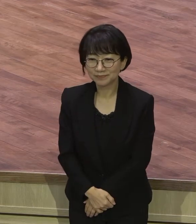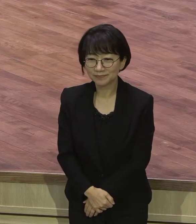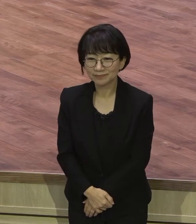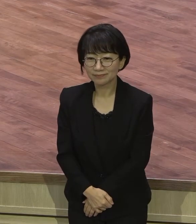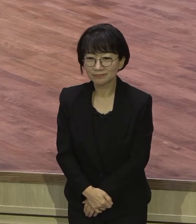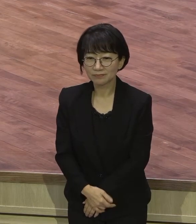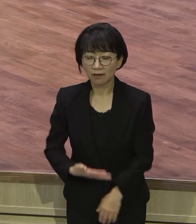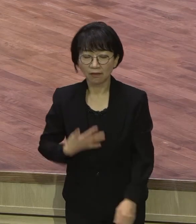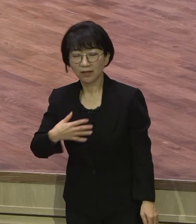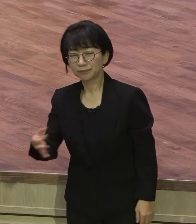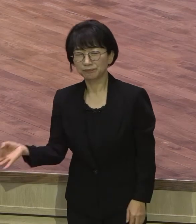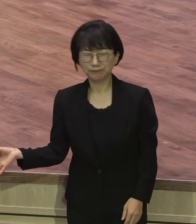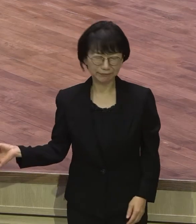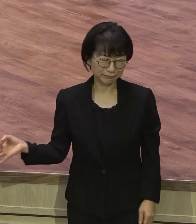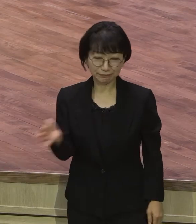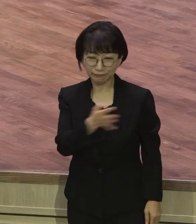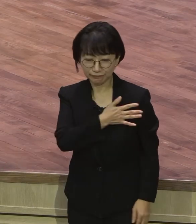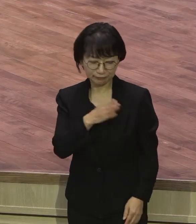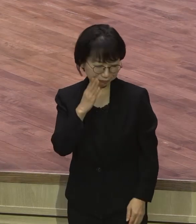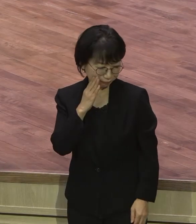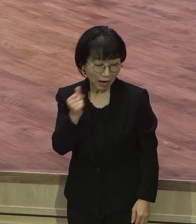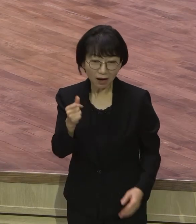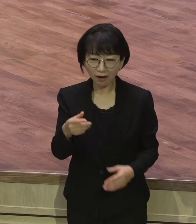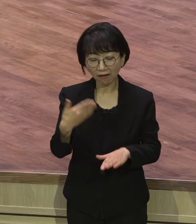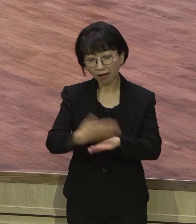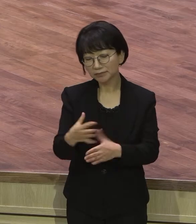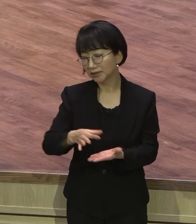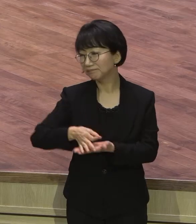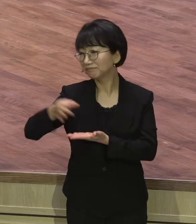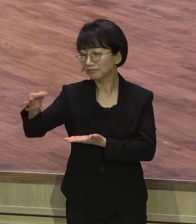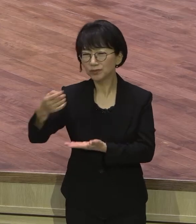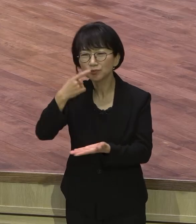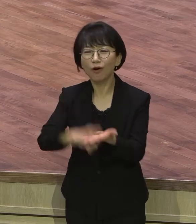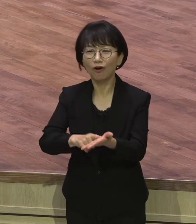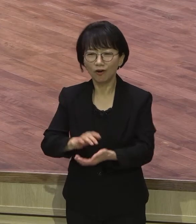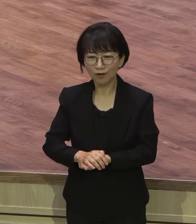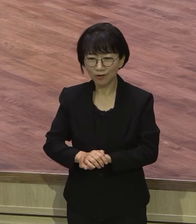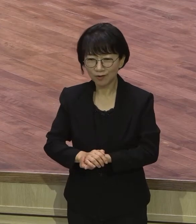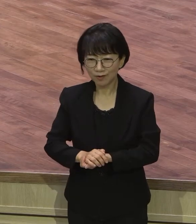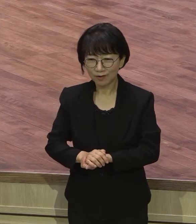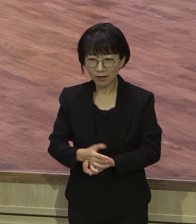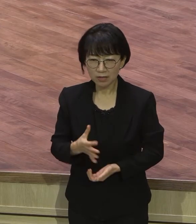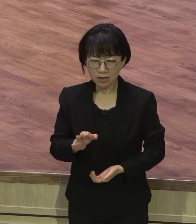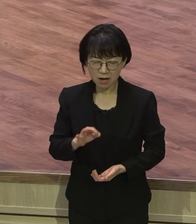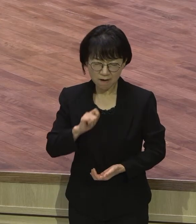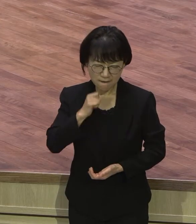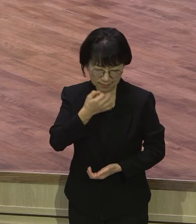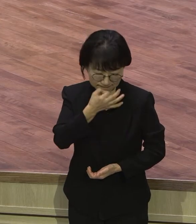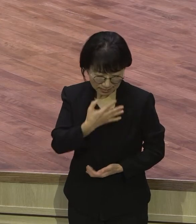잘 돼가지고 모든 게 일 잘 돼가 감사. 그 누가 못하겠어. 어려운 중에, 힘든 중에.